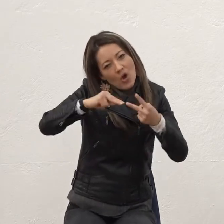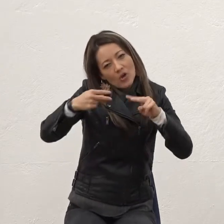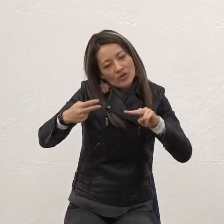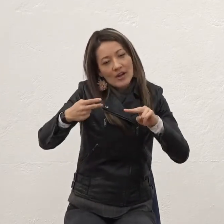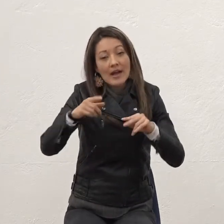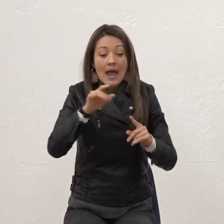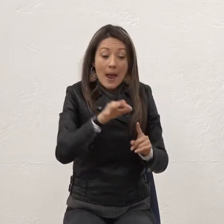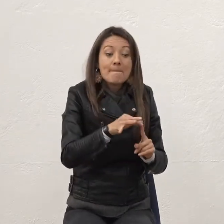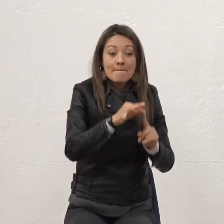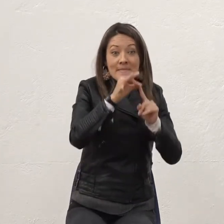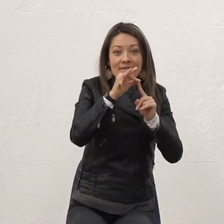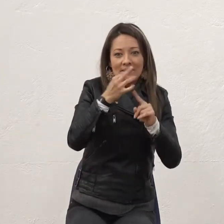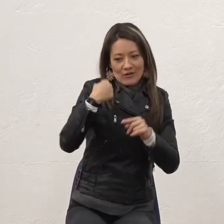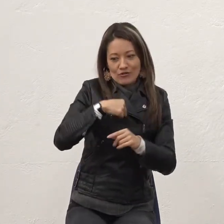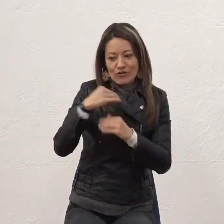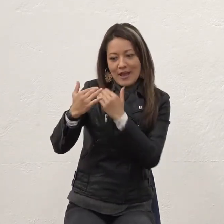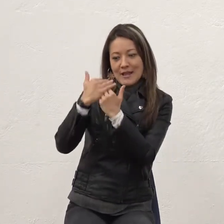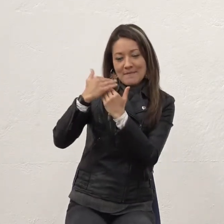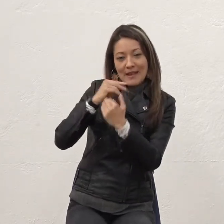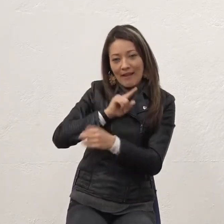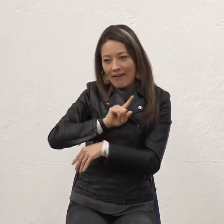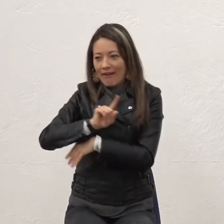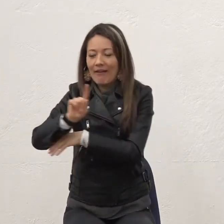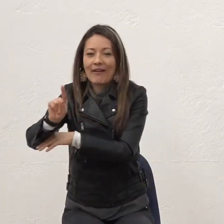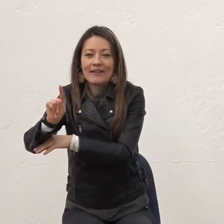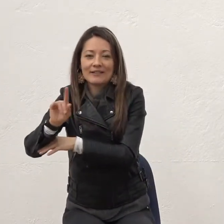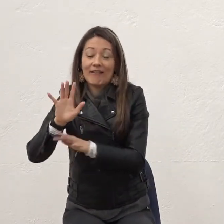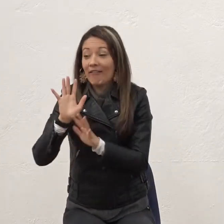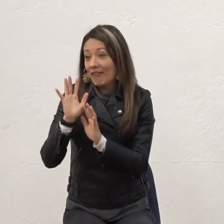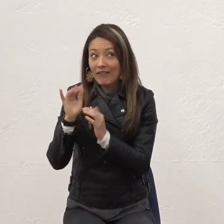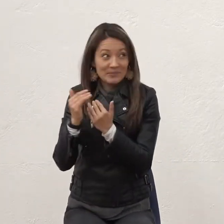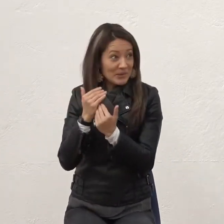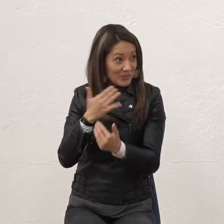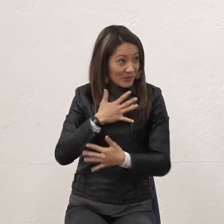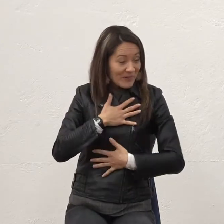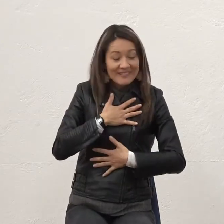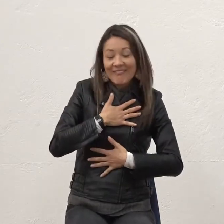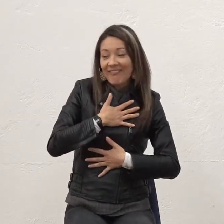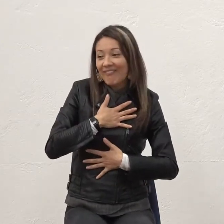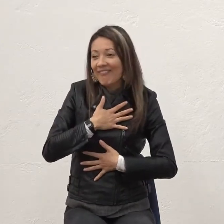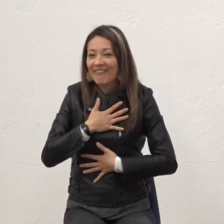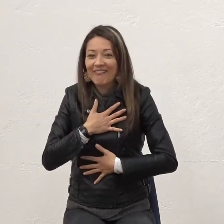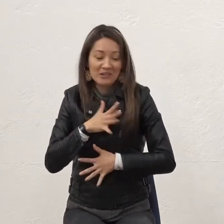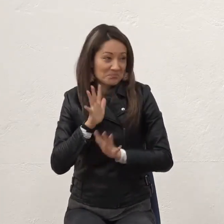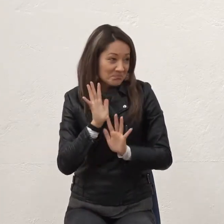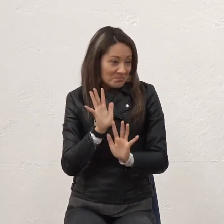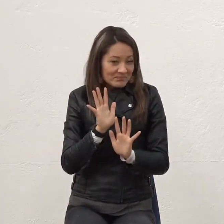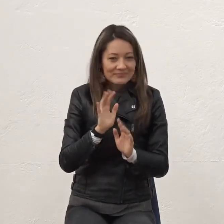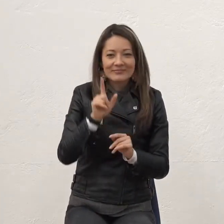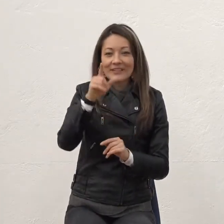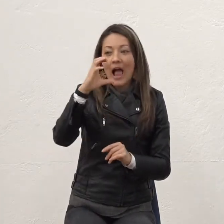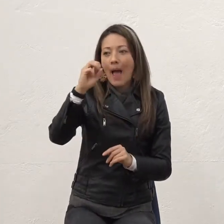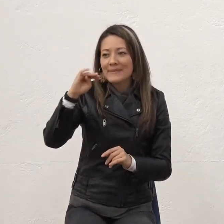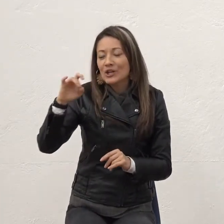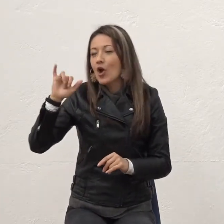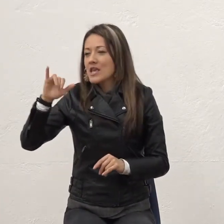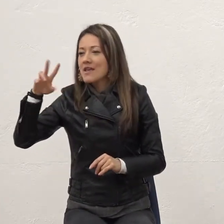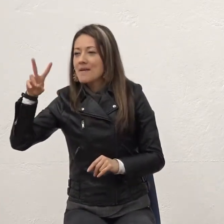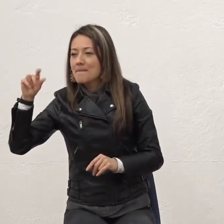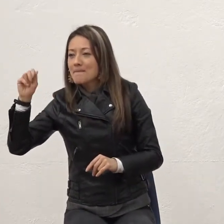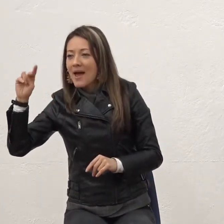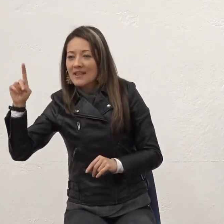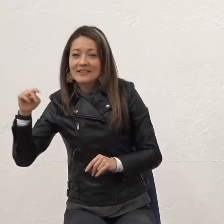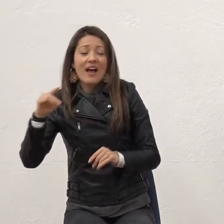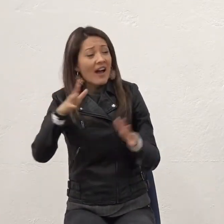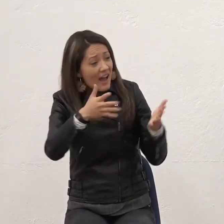un privilegio pues que nos inviten. O sea, qué privilegio que nos inviten, es un privilegio que Camilo y Vanessa